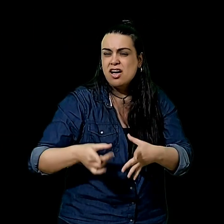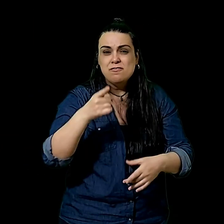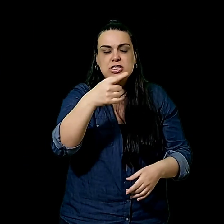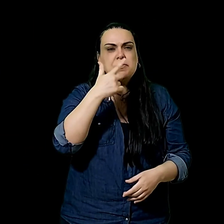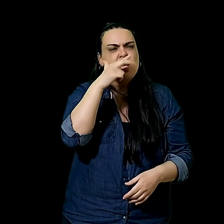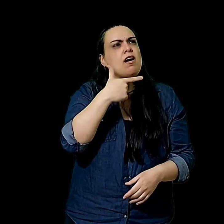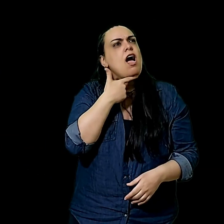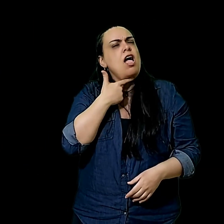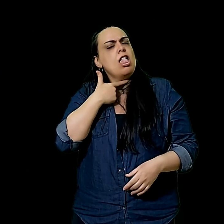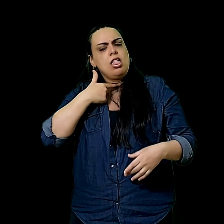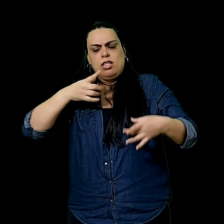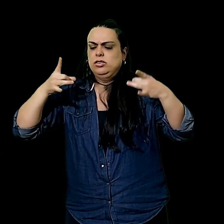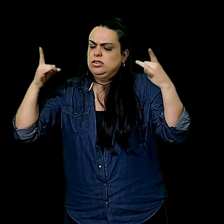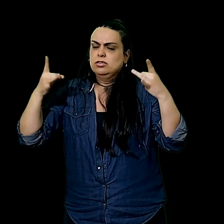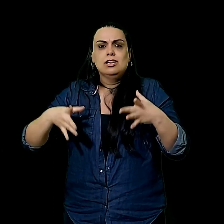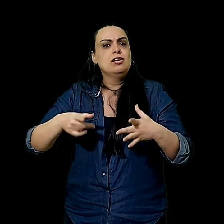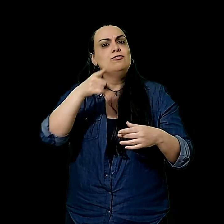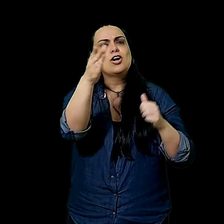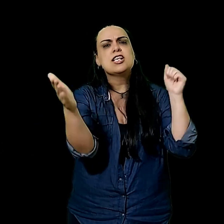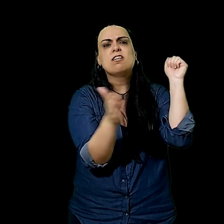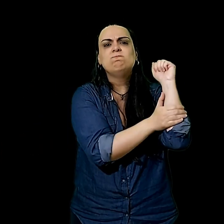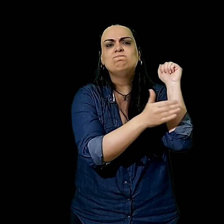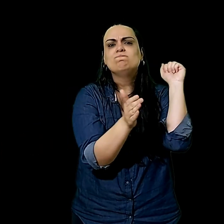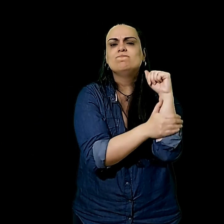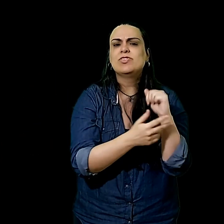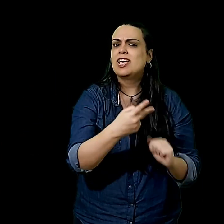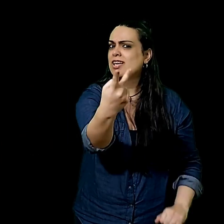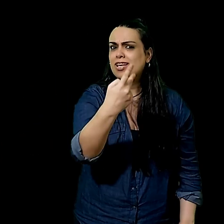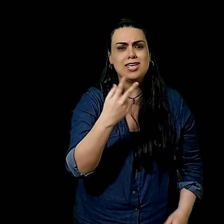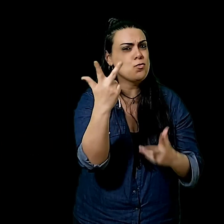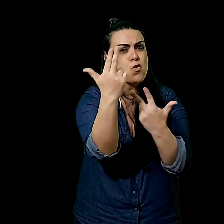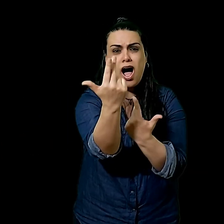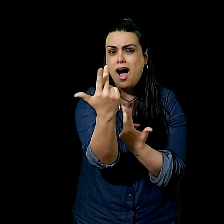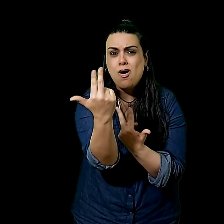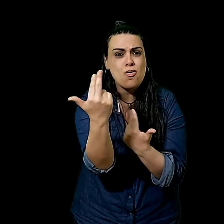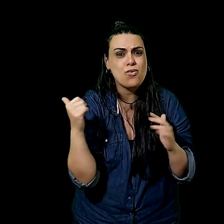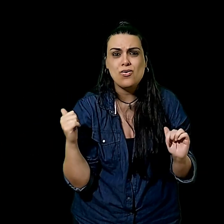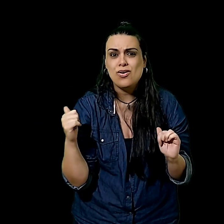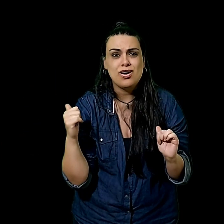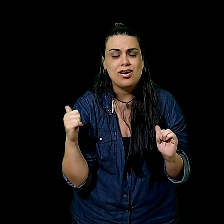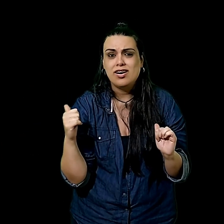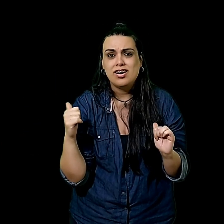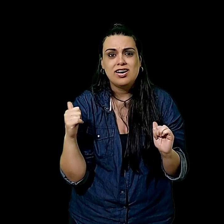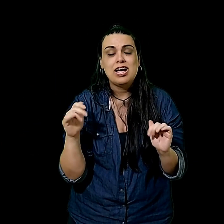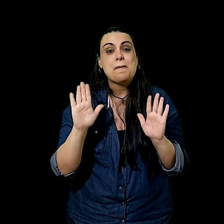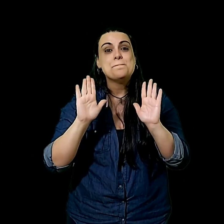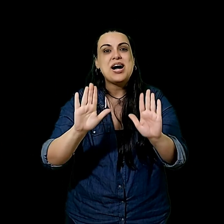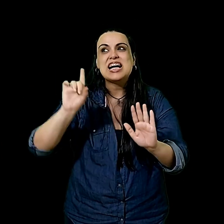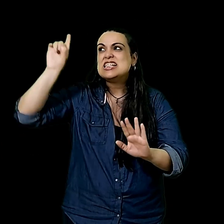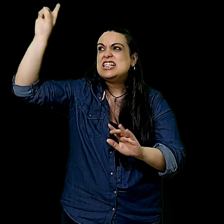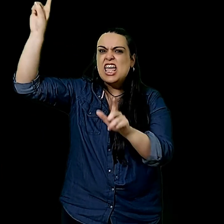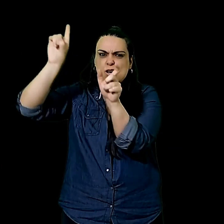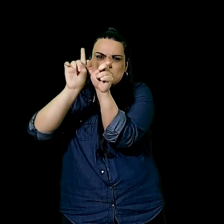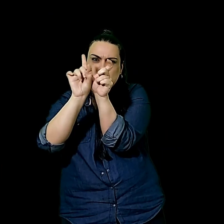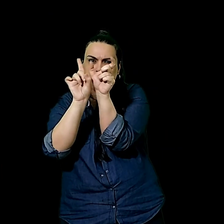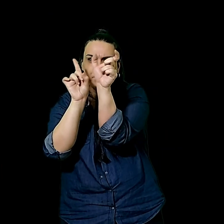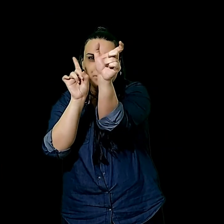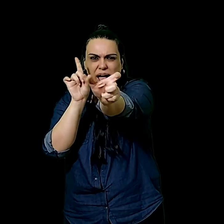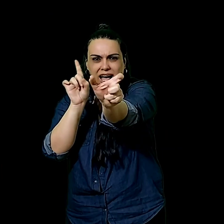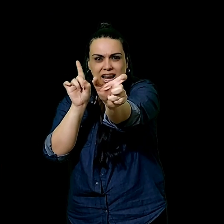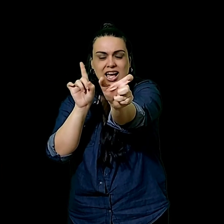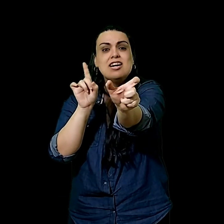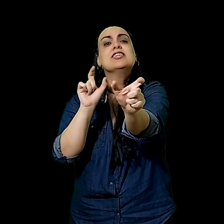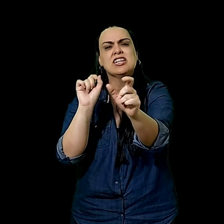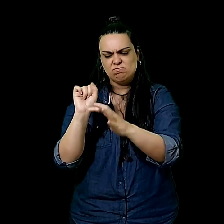que é tentado a desistir, você é de carne e osso como eu, isso é normal. Mas a palavra de Deus que está sobre a sua vida, ela garante